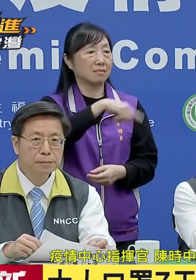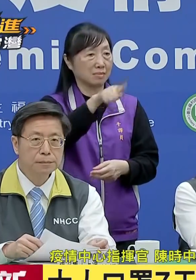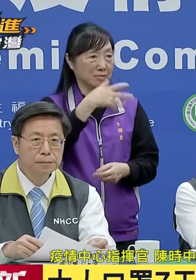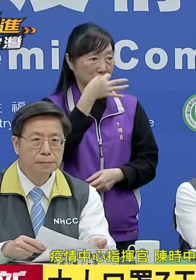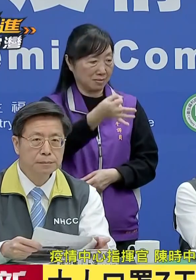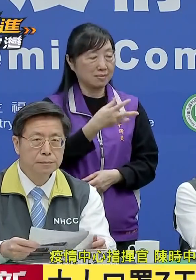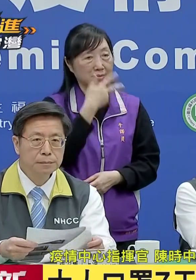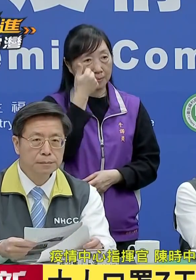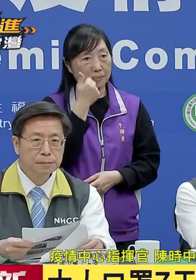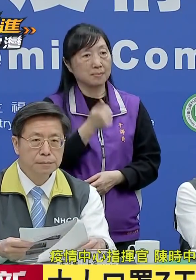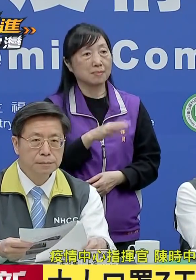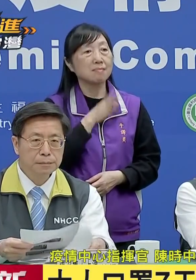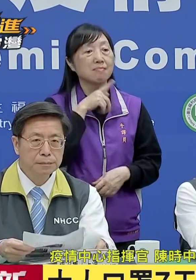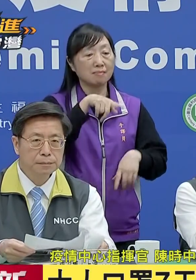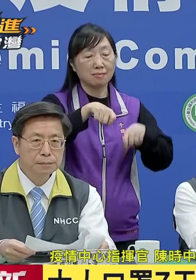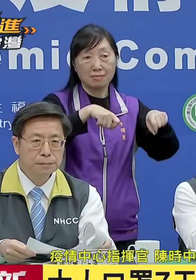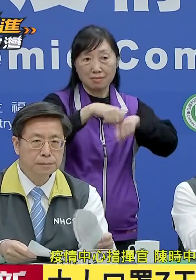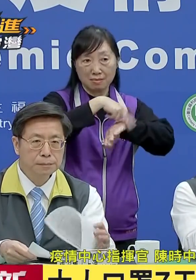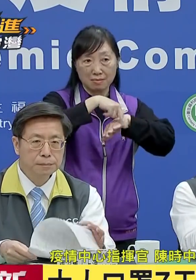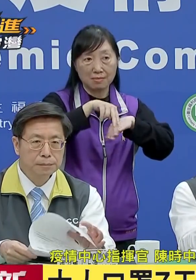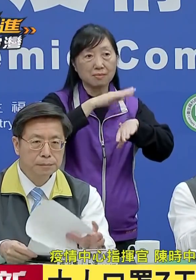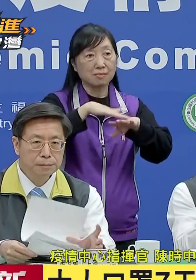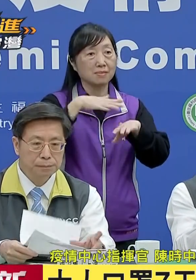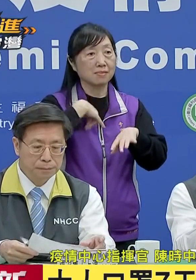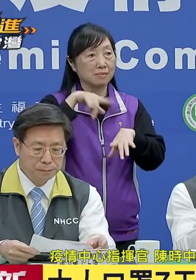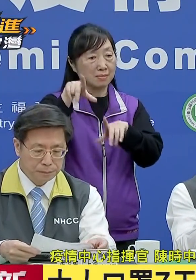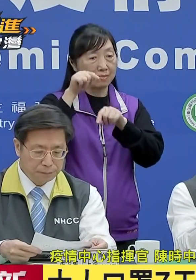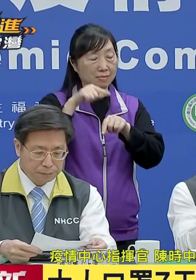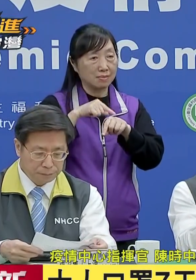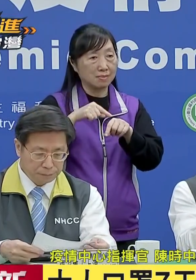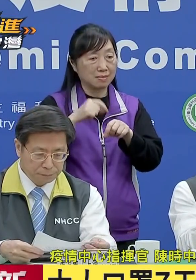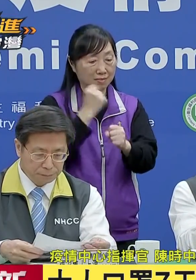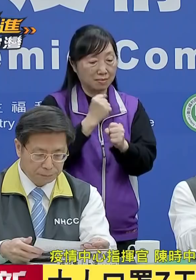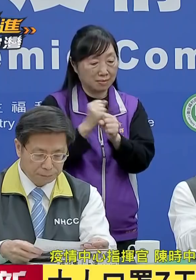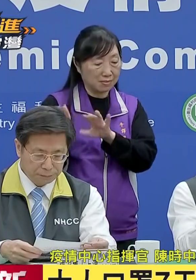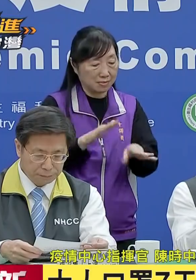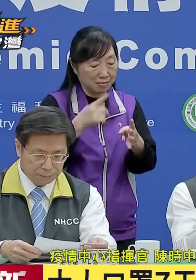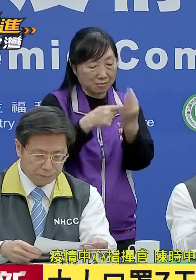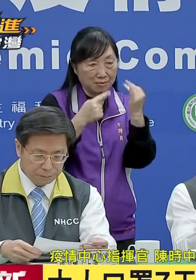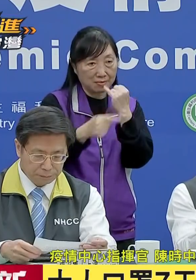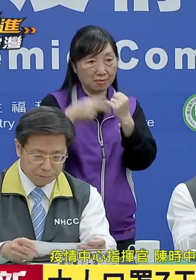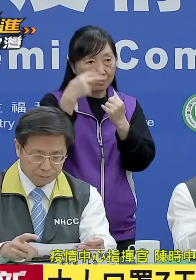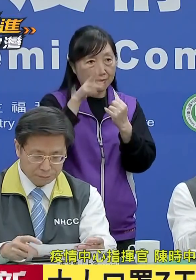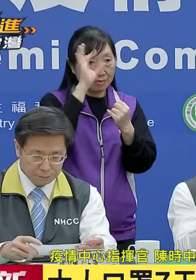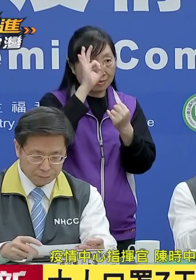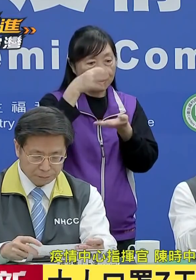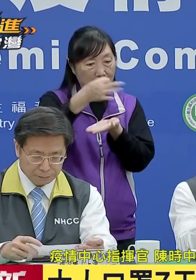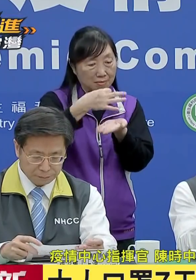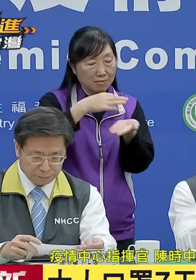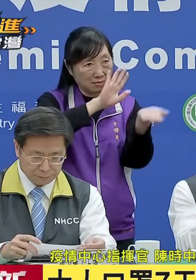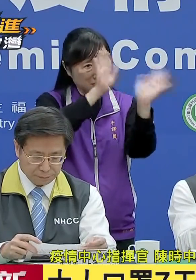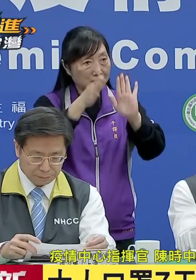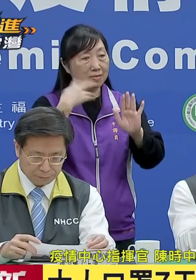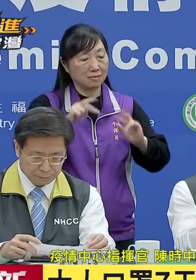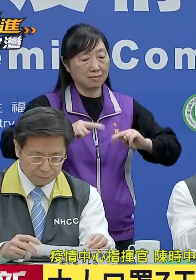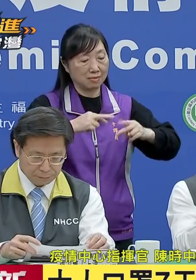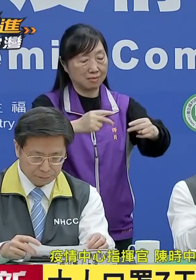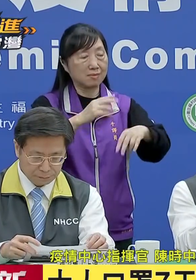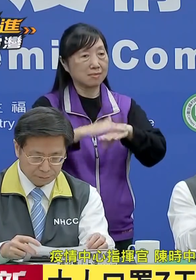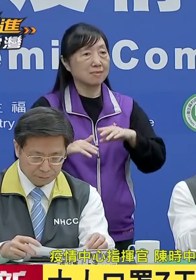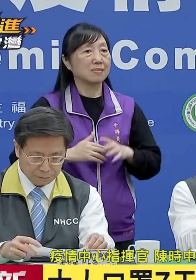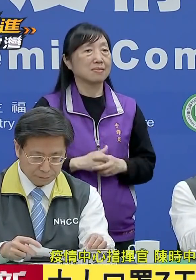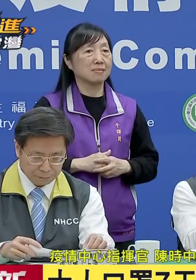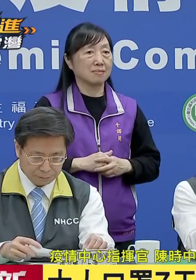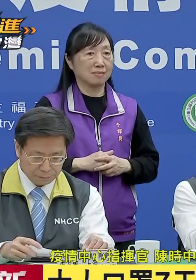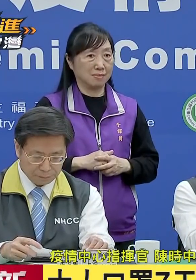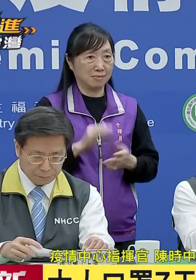这些方向，当然会根据我们的生产的量，然后再根据好整个贩卖的情况做调整。那我们调